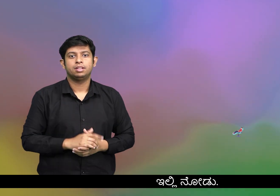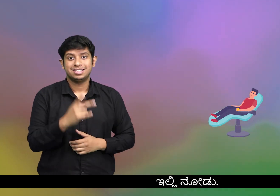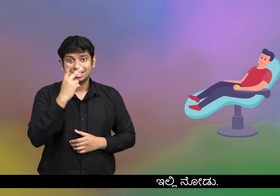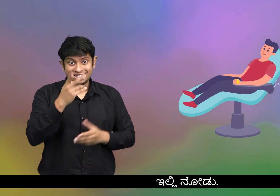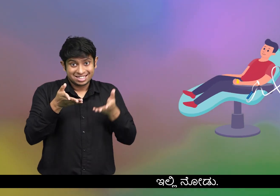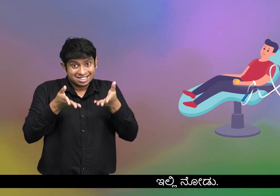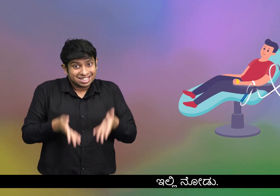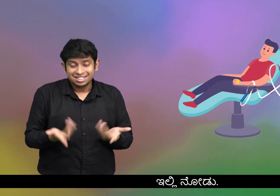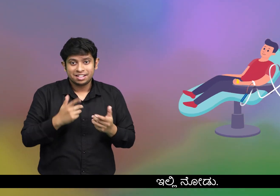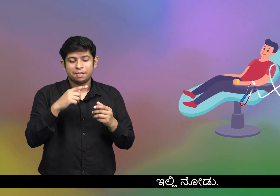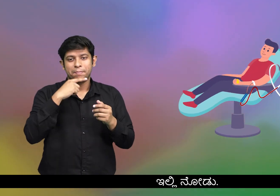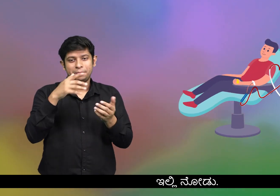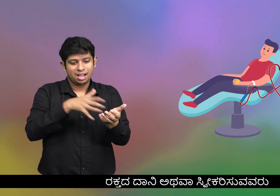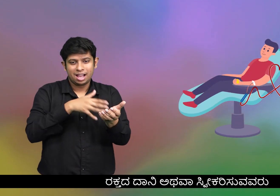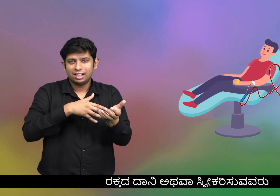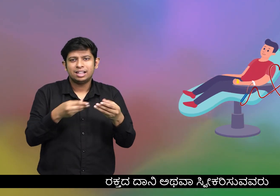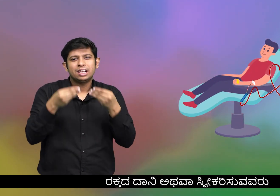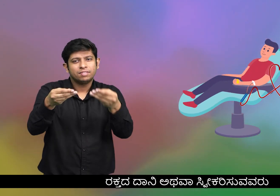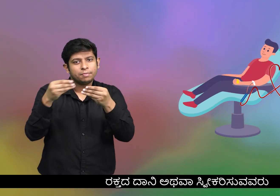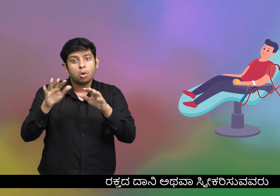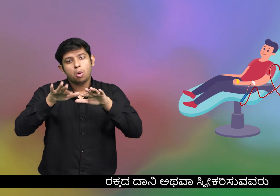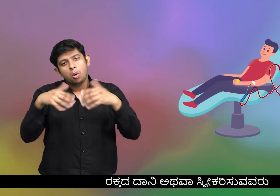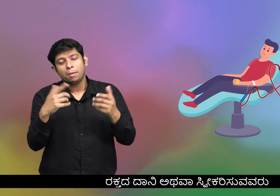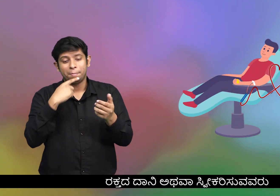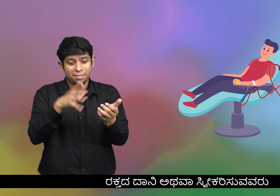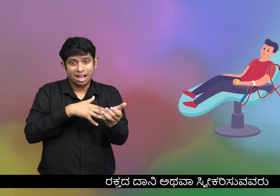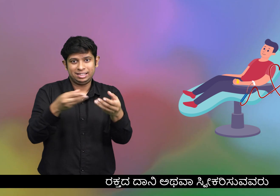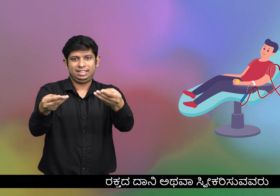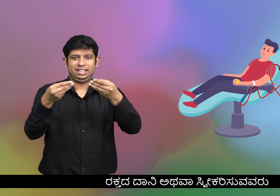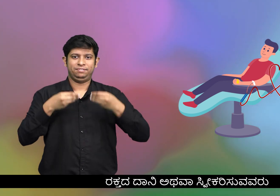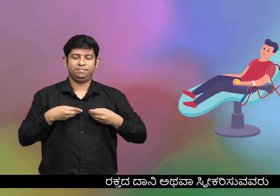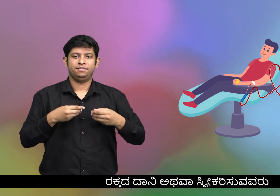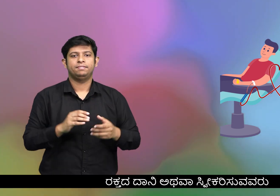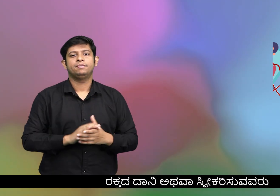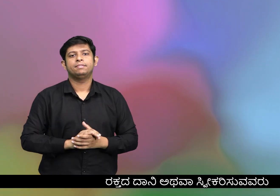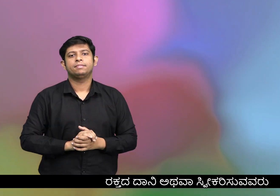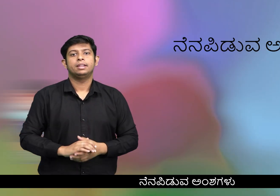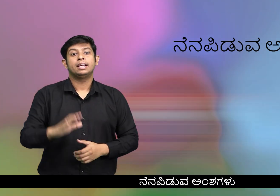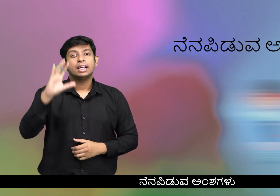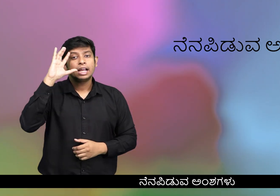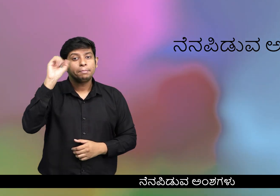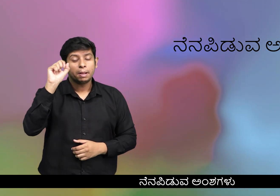ಇಲ್ಲಿ ನೋಡಿ, ರಕ್ತದ ದಾನಿ ಅಥವಾ ಸ್ವೀಕರಿಸುವವರು. ನೆನಪಿಡುವ